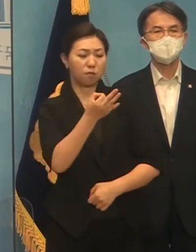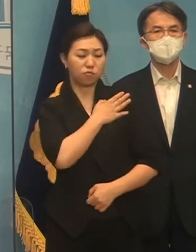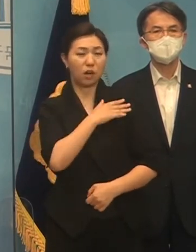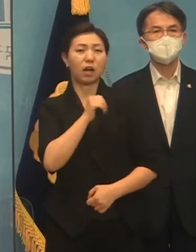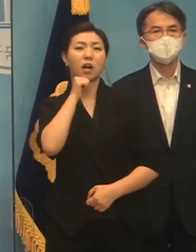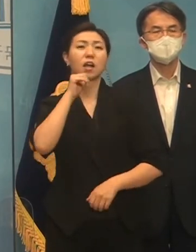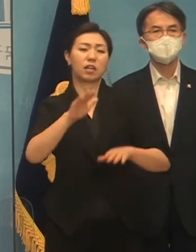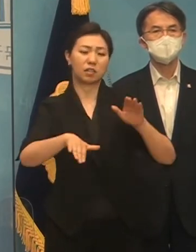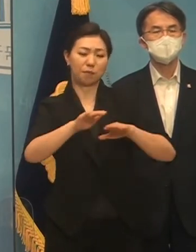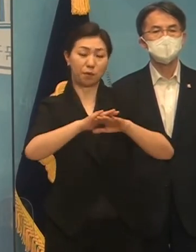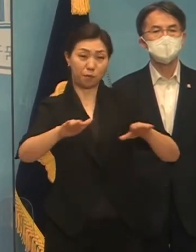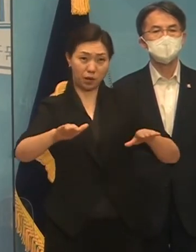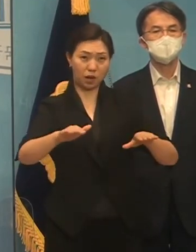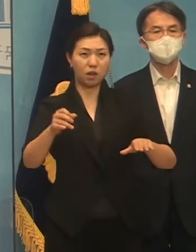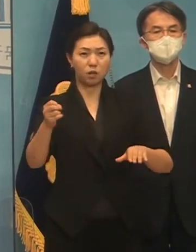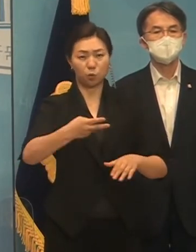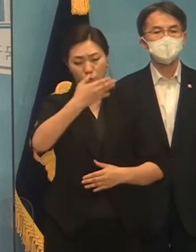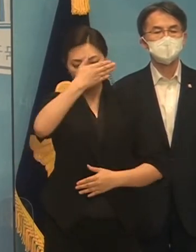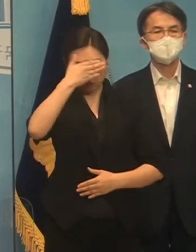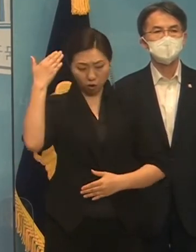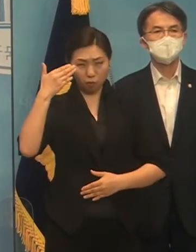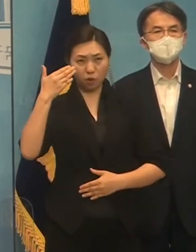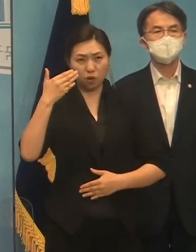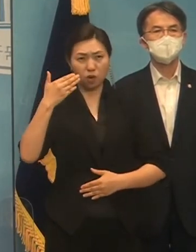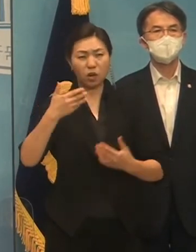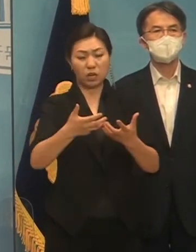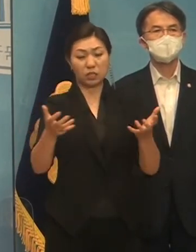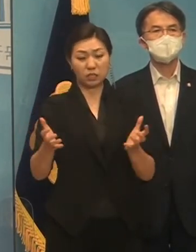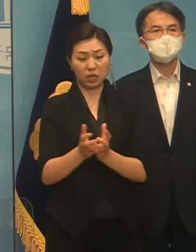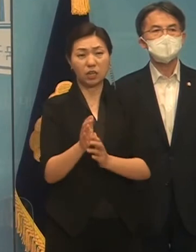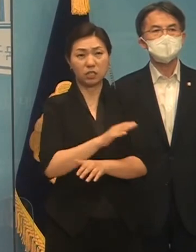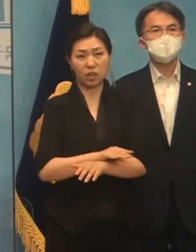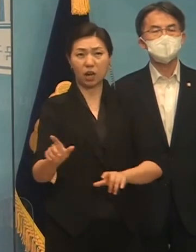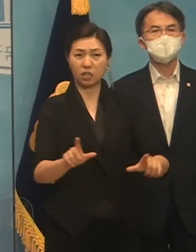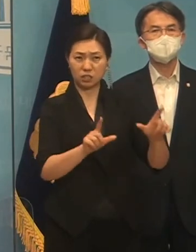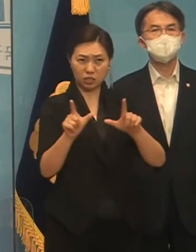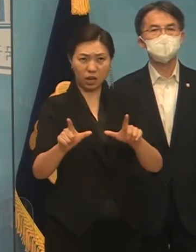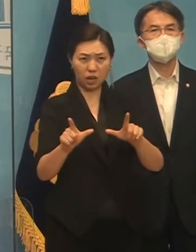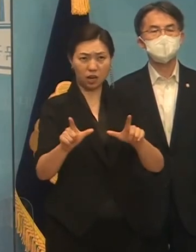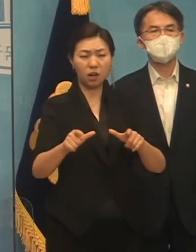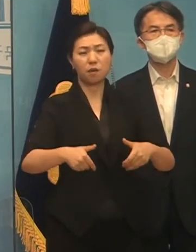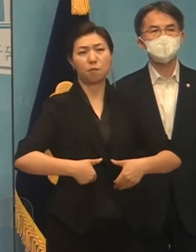특히 청년들이 살아갈 수 있는 사회를 만들어라. 이런 임무를 주셨습니다.